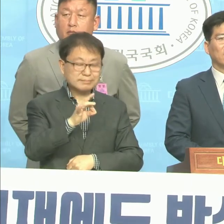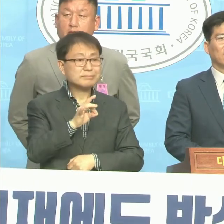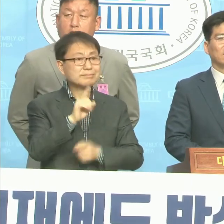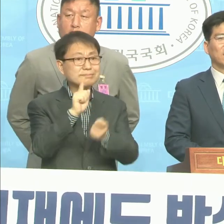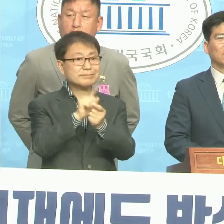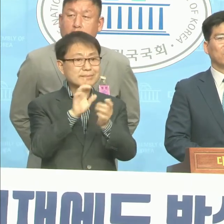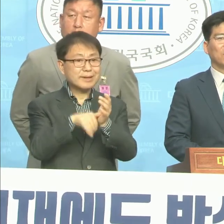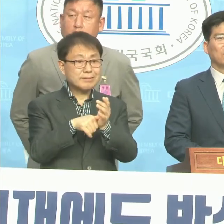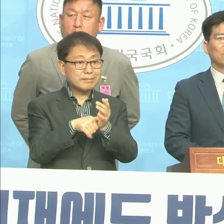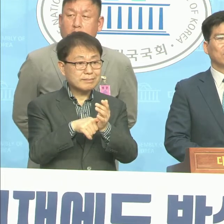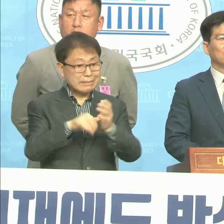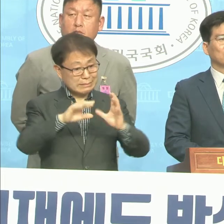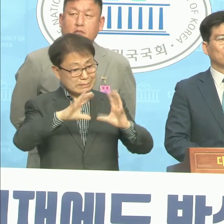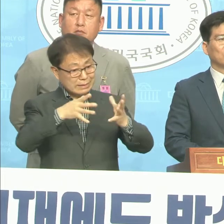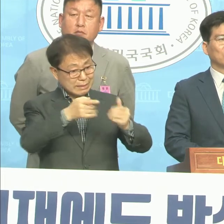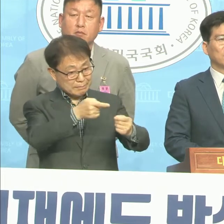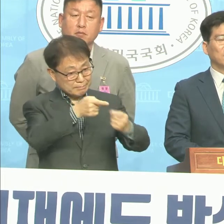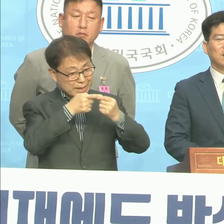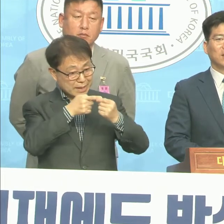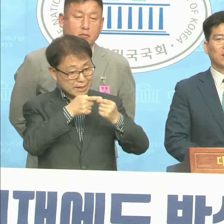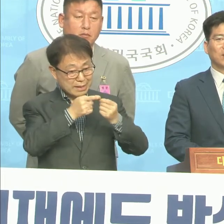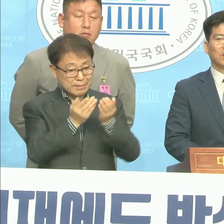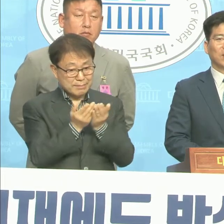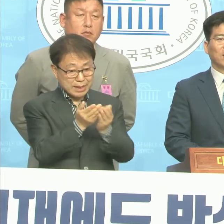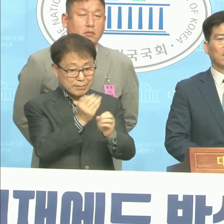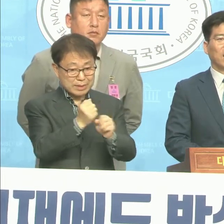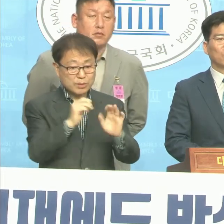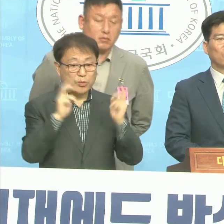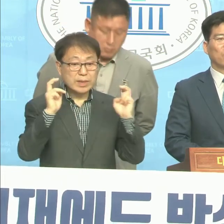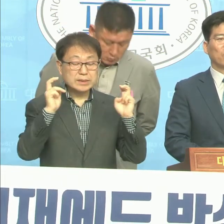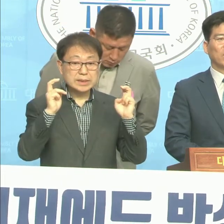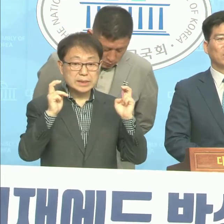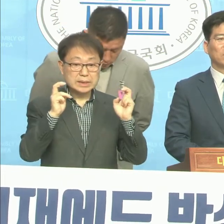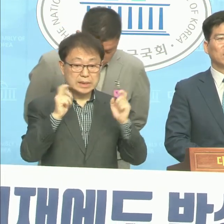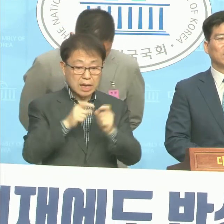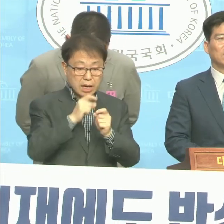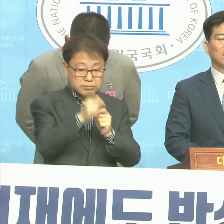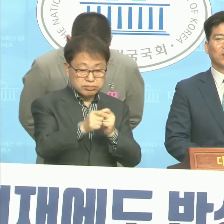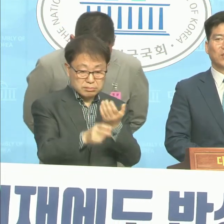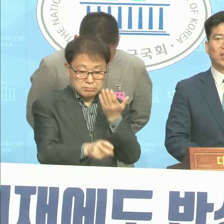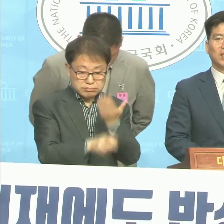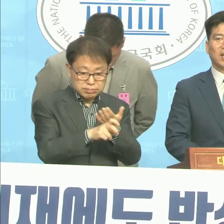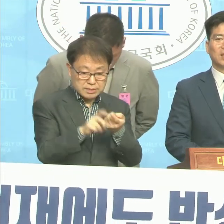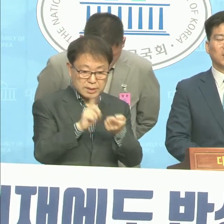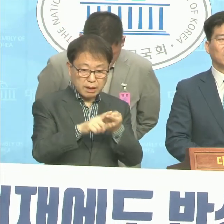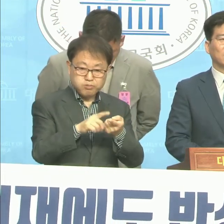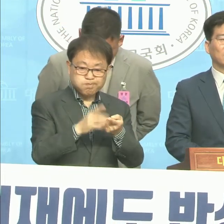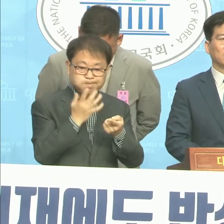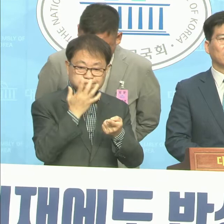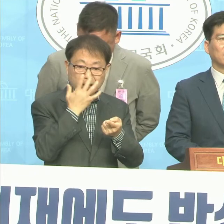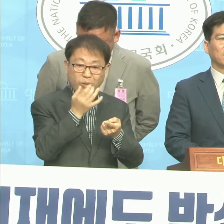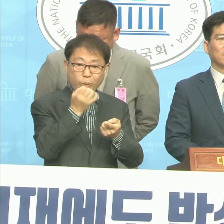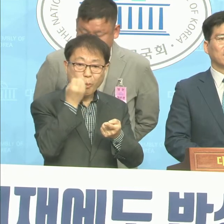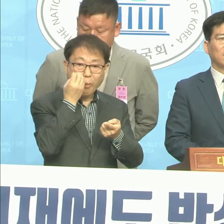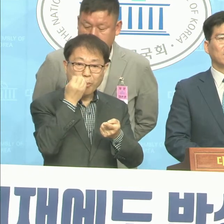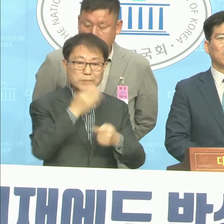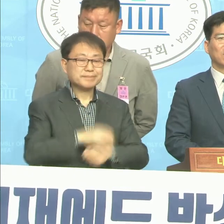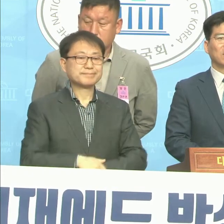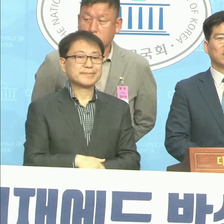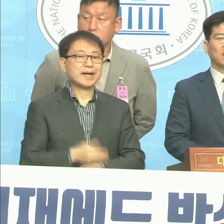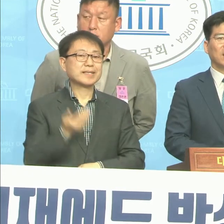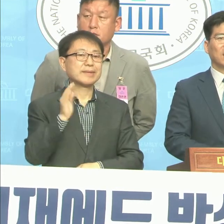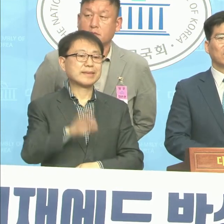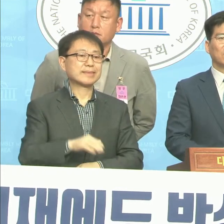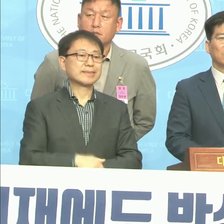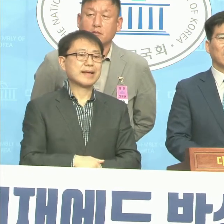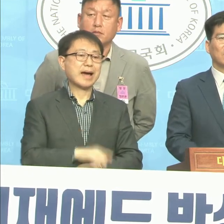세계 초일류 조선소 들이 이렇게 하도급법 을 유발할 수 있을지 믿기지 않았습니다 하지만